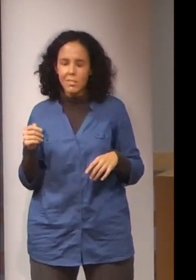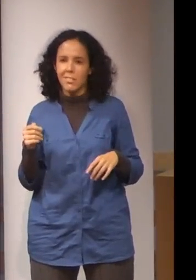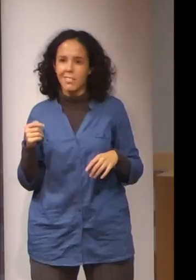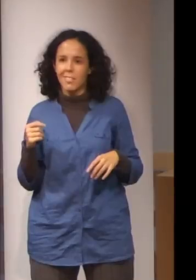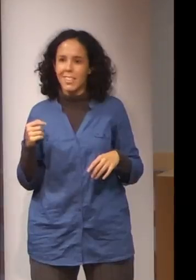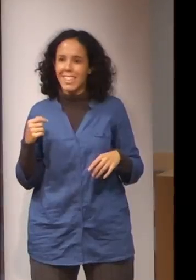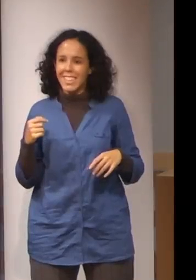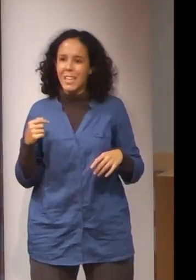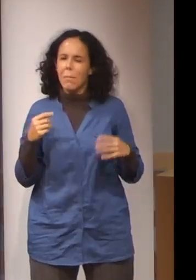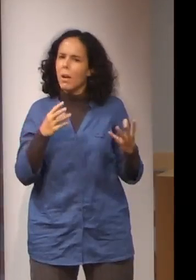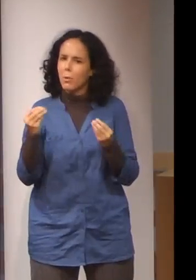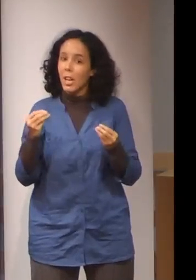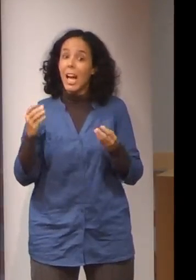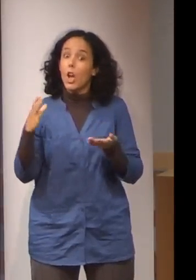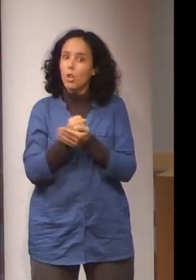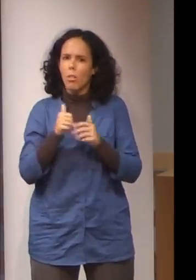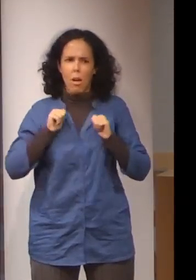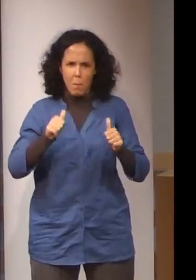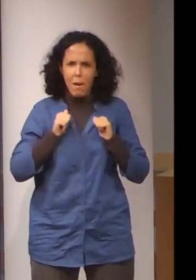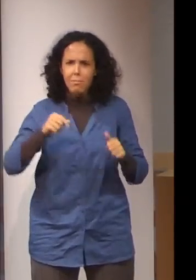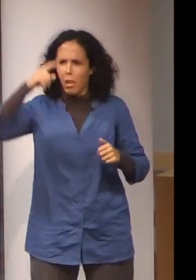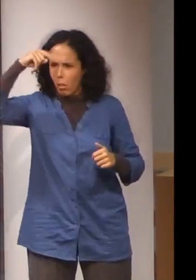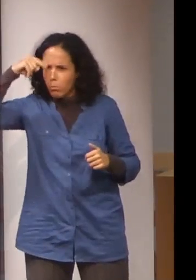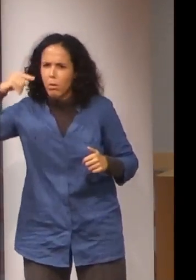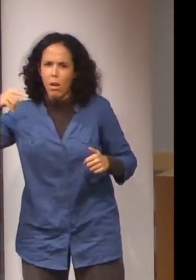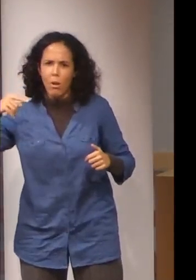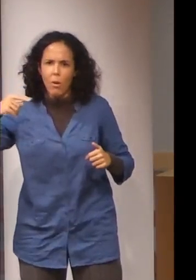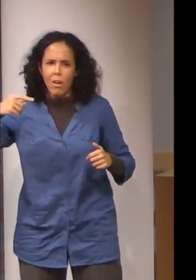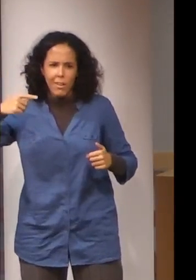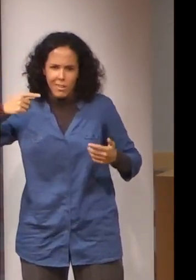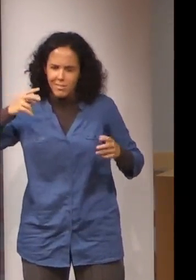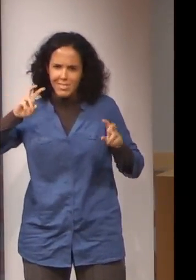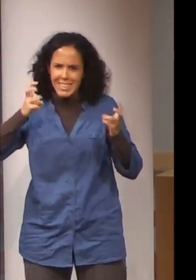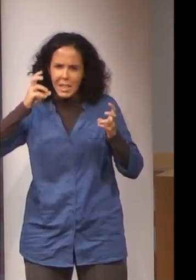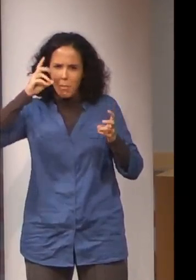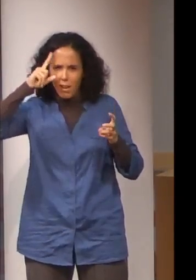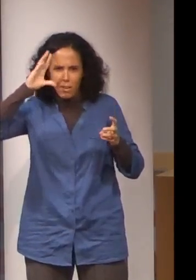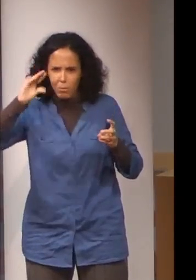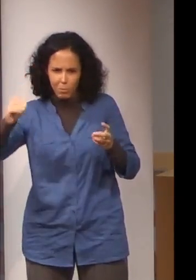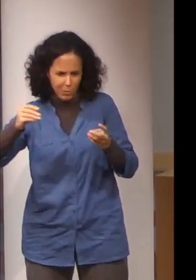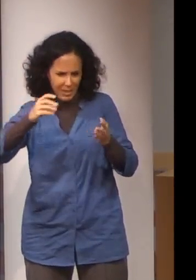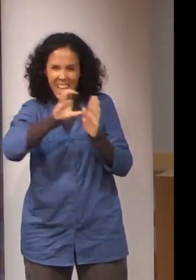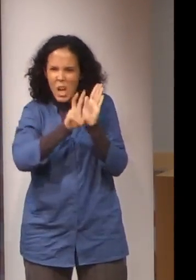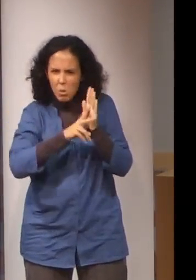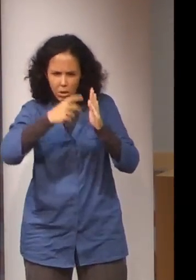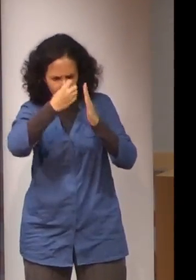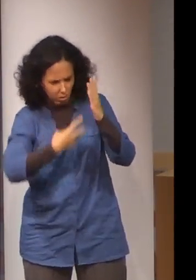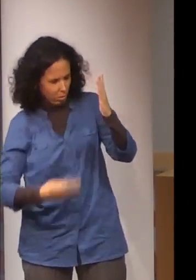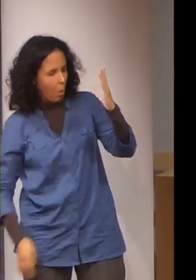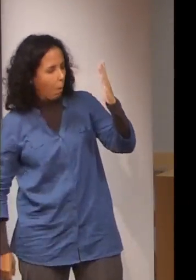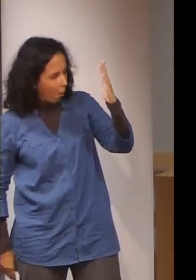Ver charlas de personas sordociegas era interesantísimo. En máster, en